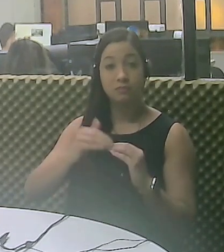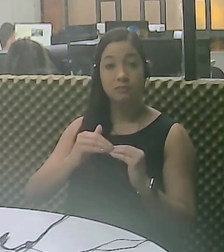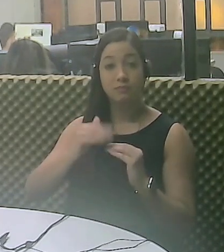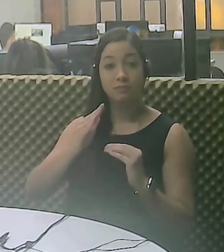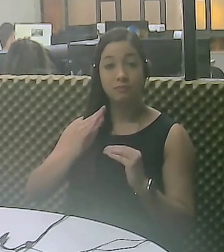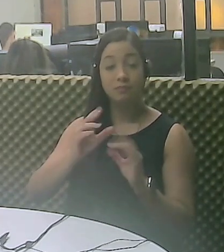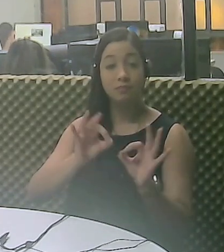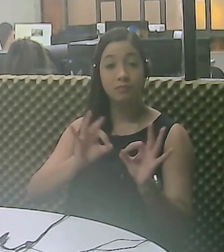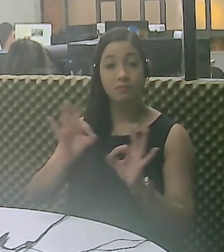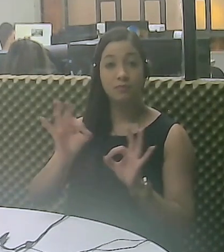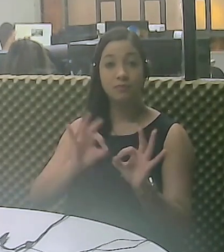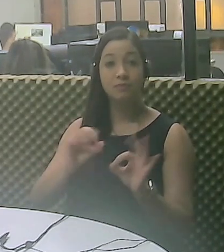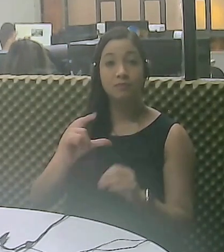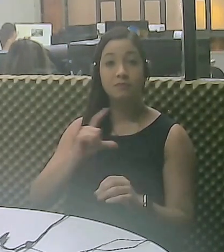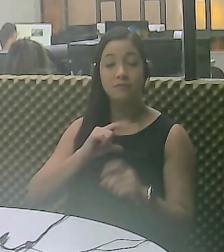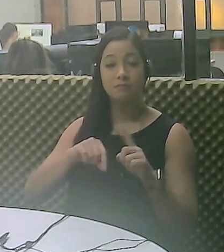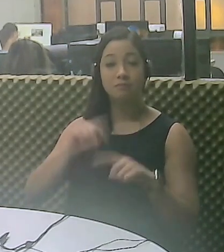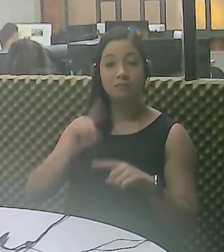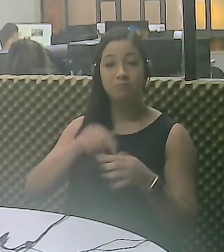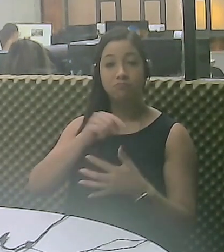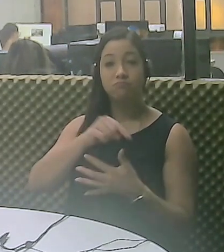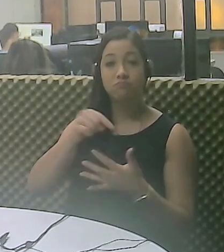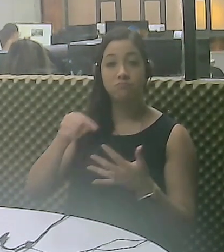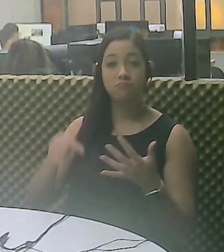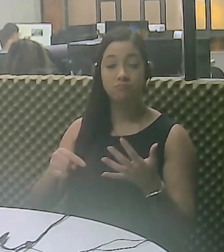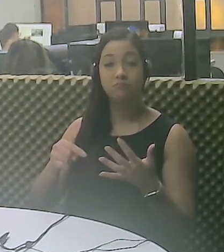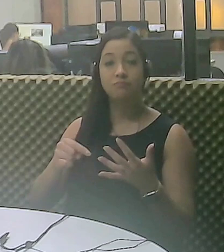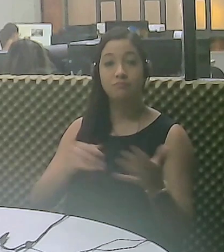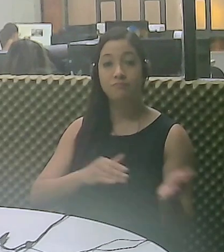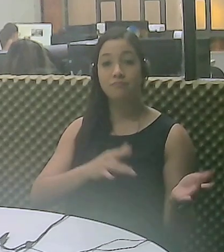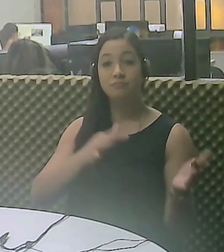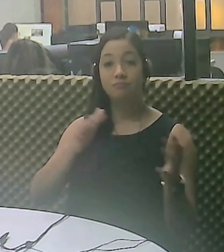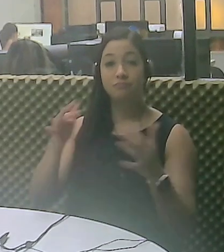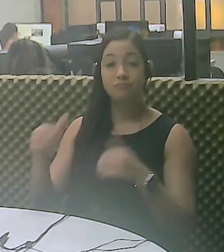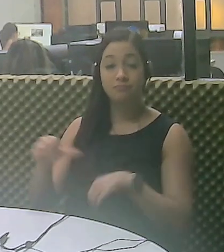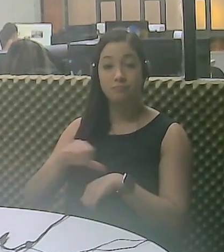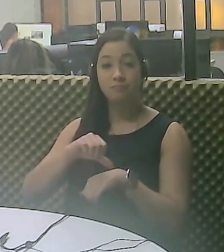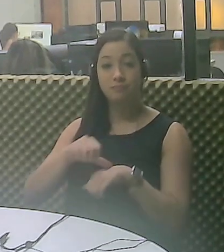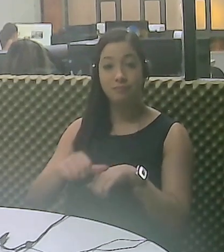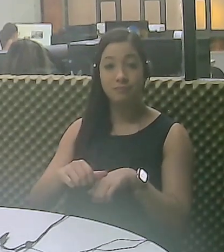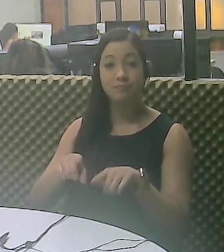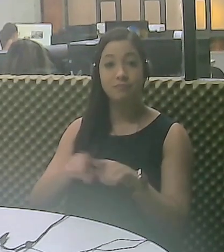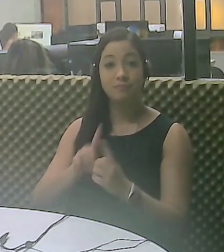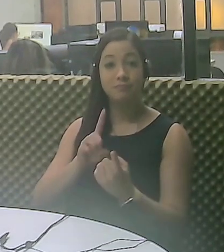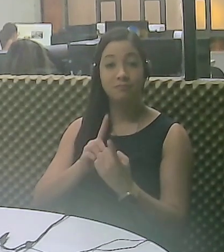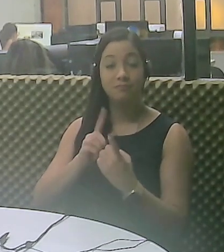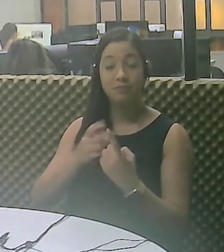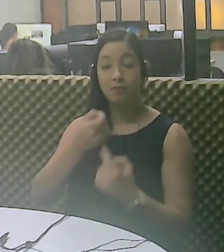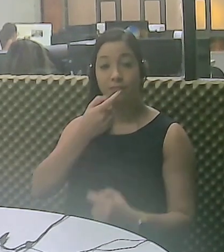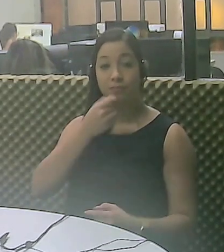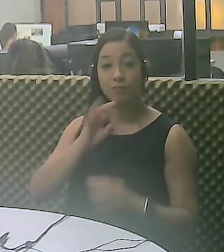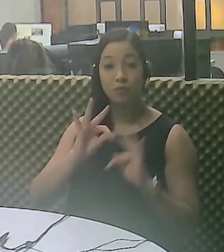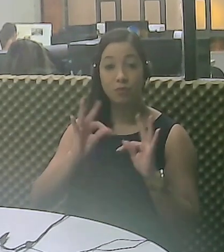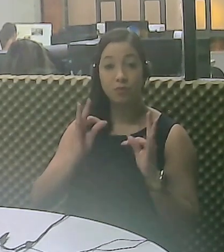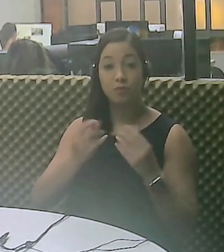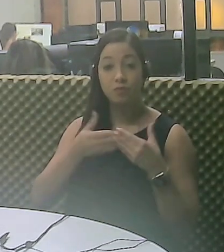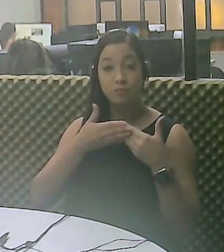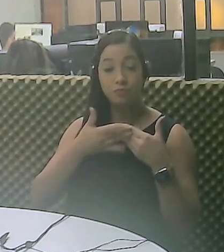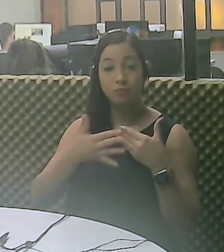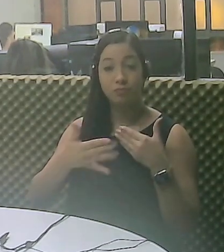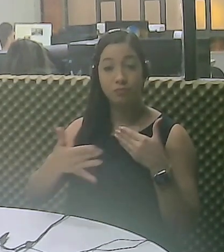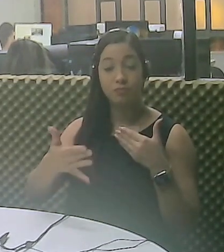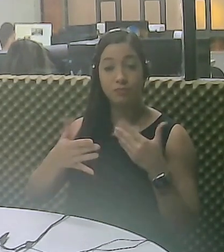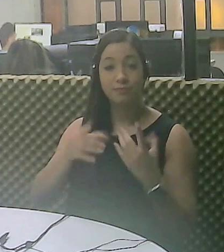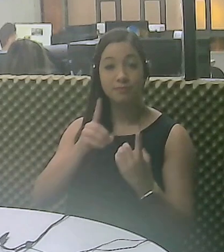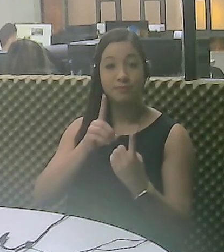O projeto oferece os itens necessários para os animais durante os procedimentos cirúrgicos e medicação completa de ampla duração.